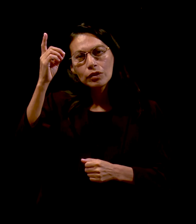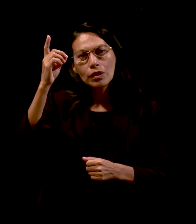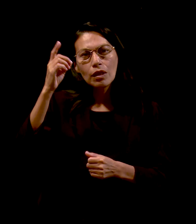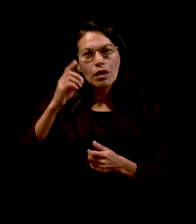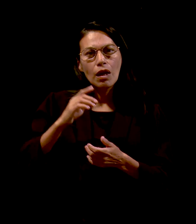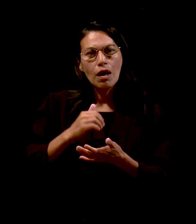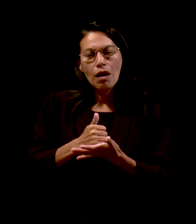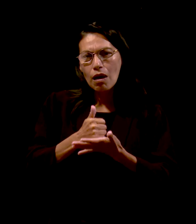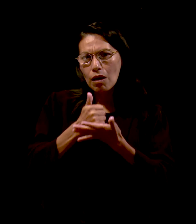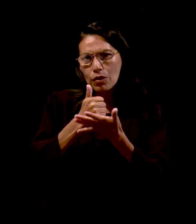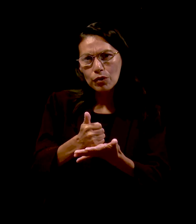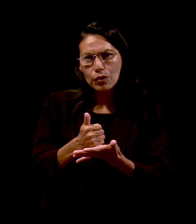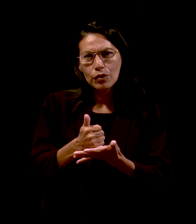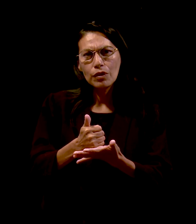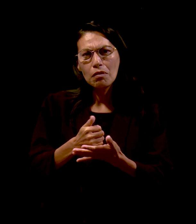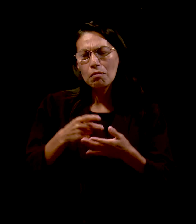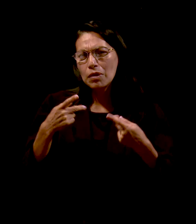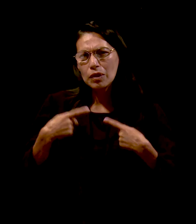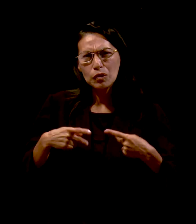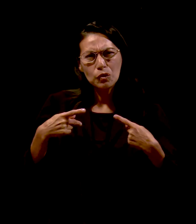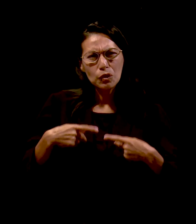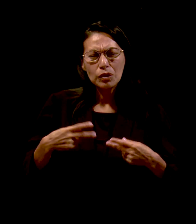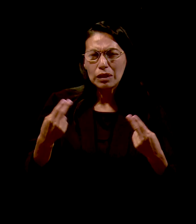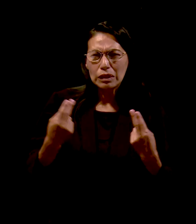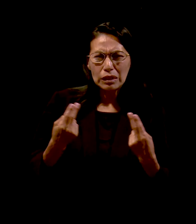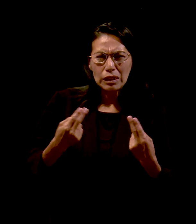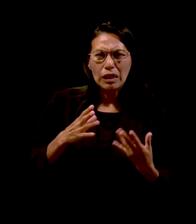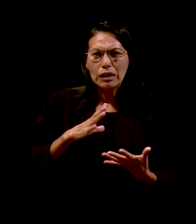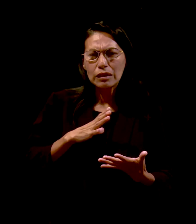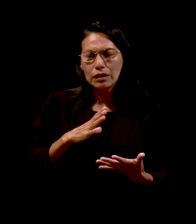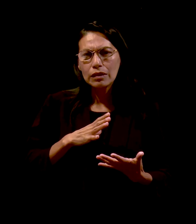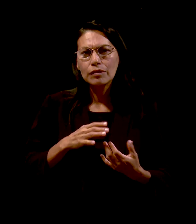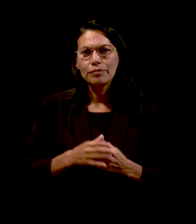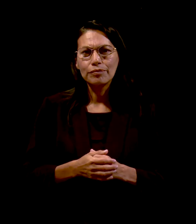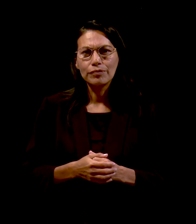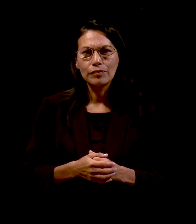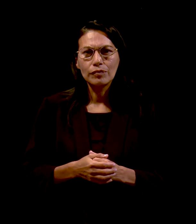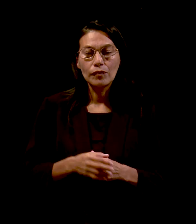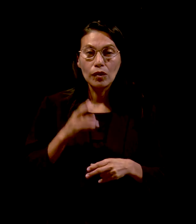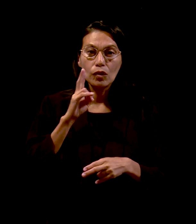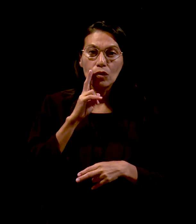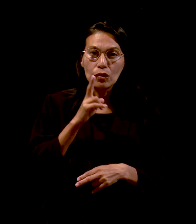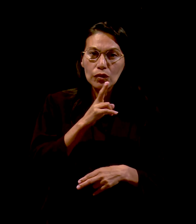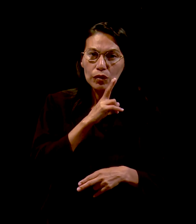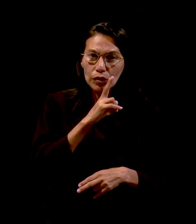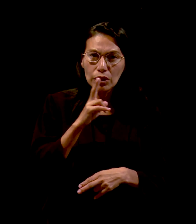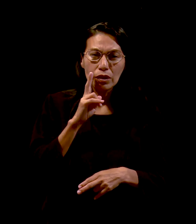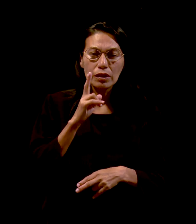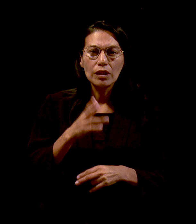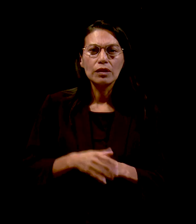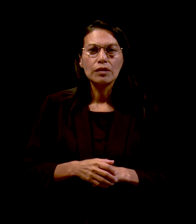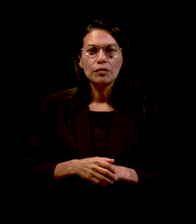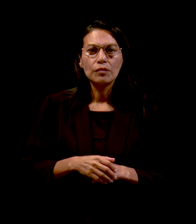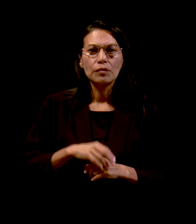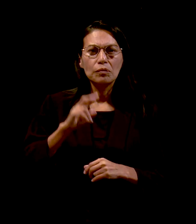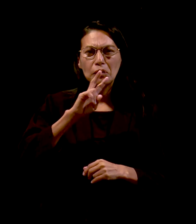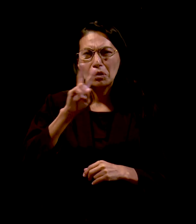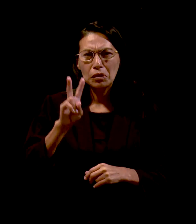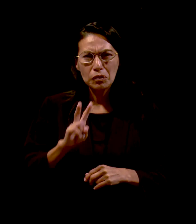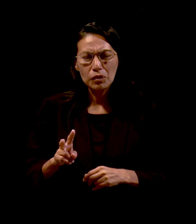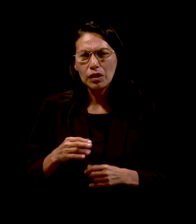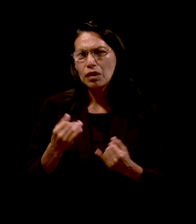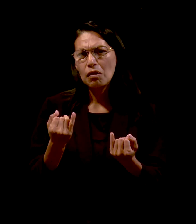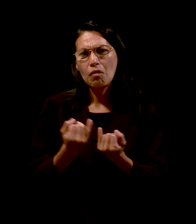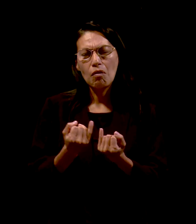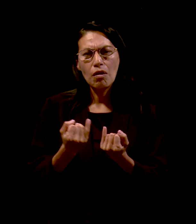toda la gente de gran necesidad ya hemos escuchado en las noticias también